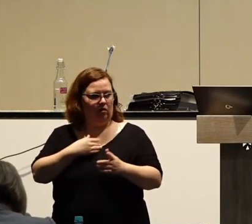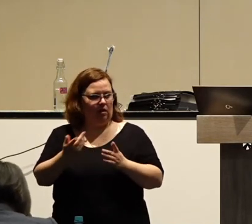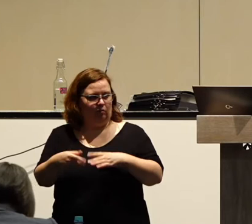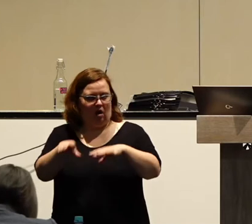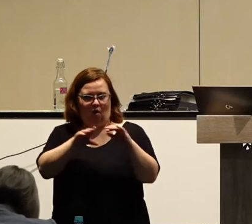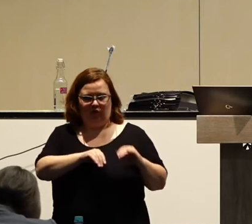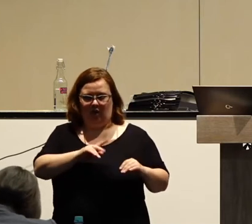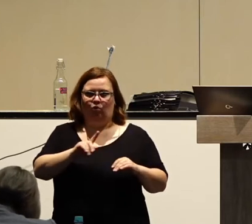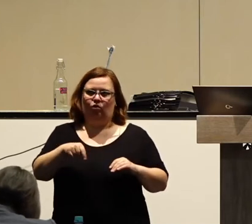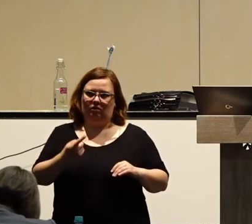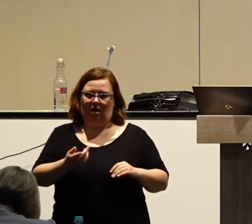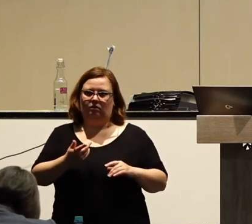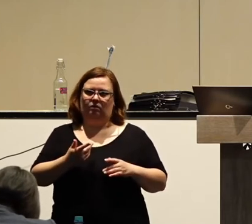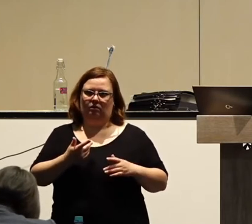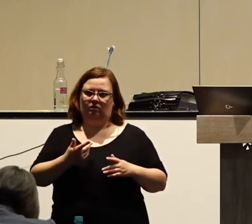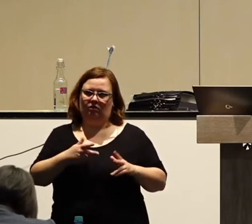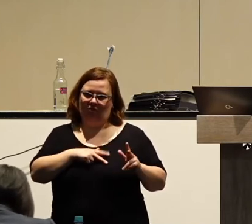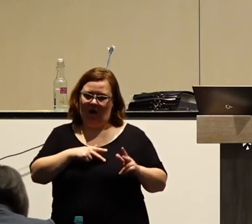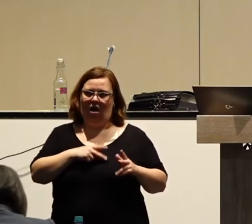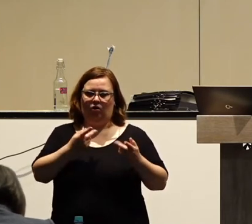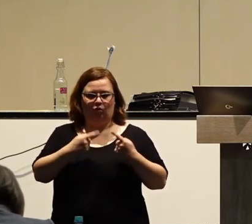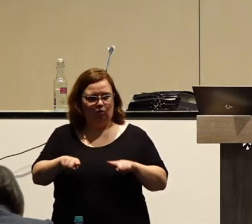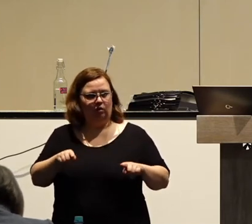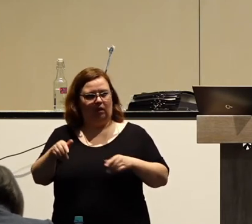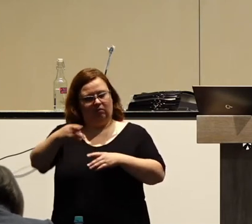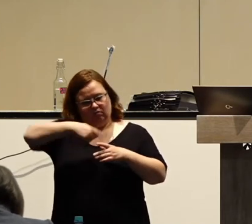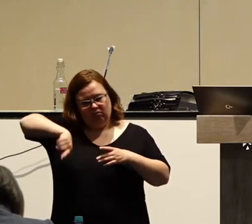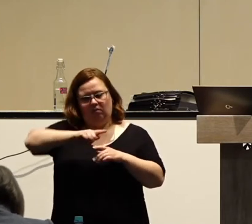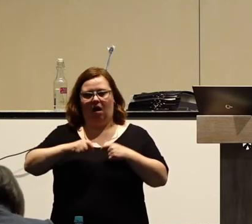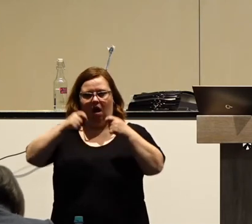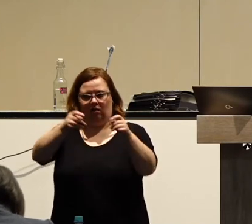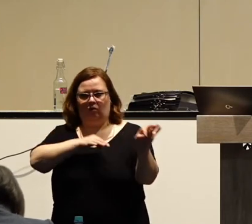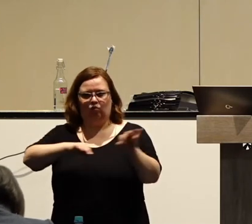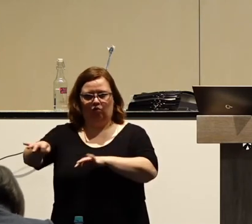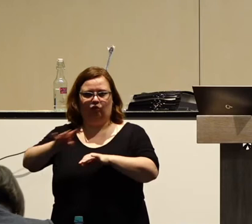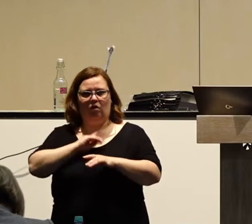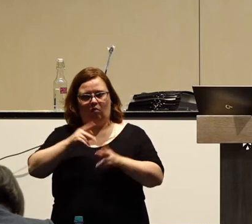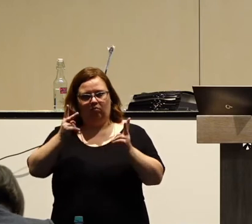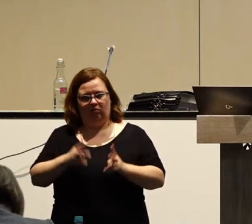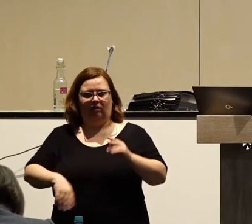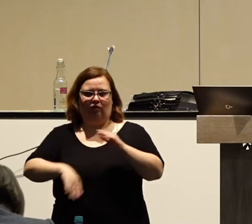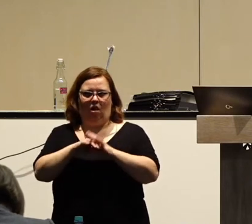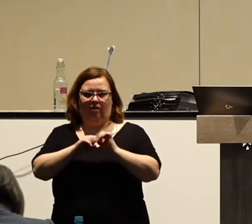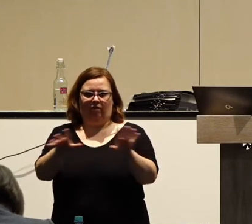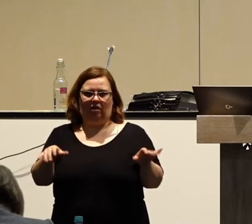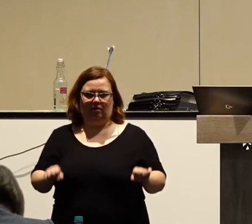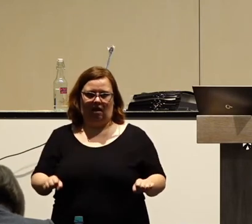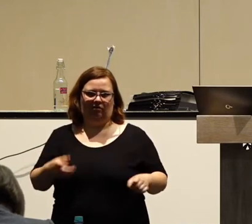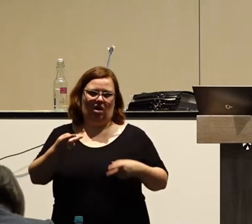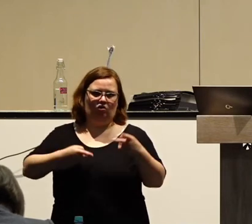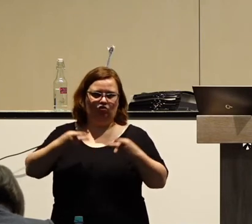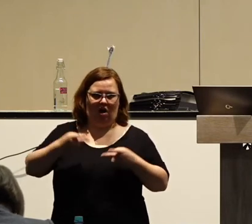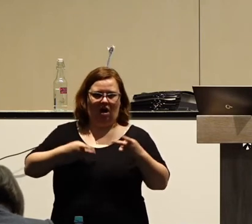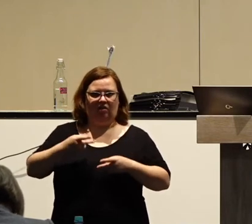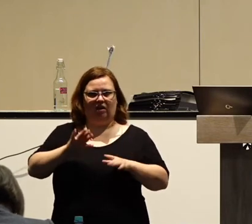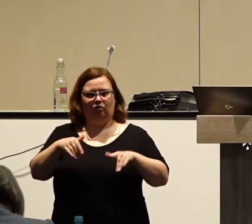aufnehmen, damit dieser gute interfraktionelle Antrag durchkommen kann und auch seinen Effekt entfalten kann. Es wäre schade, wenn es